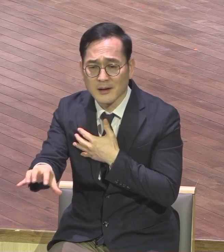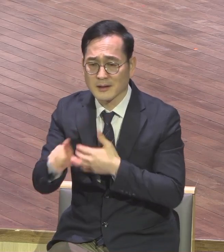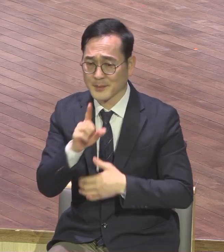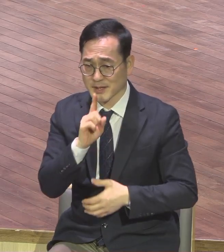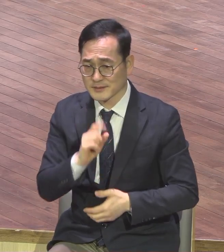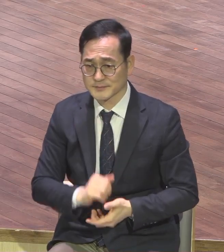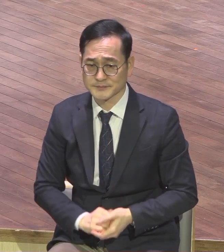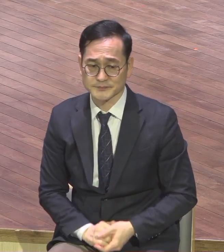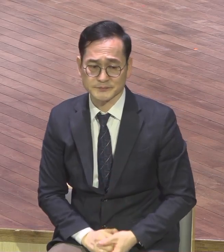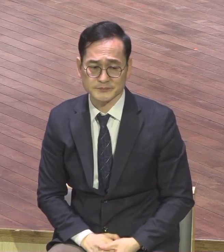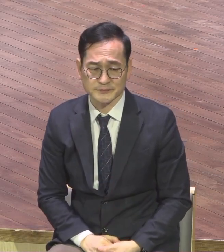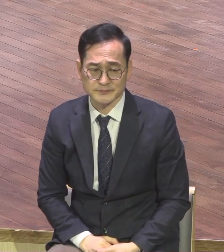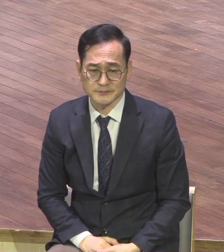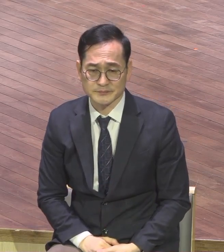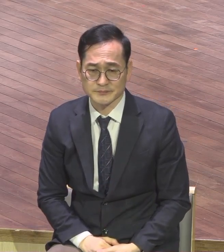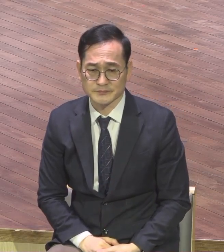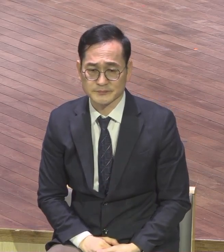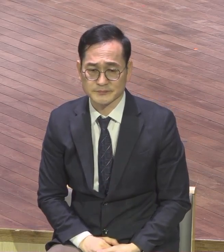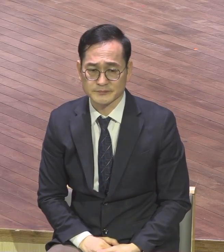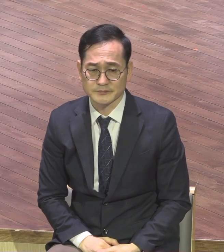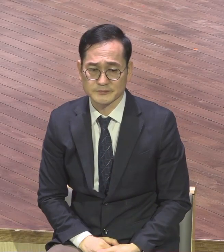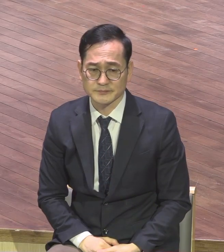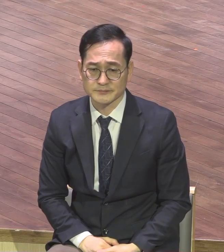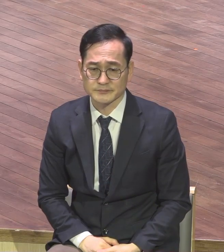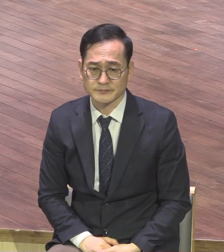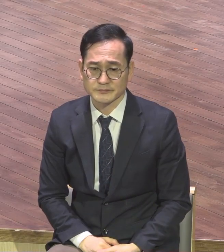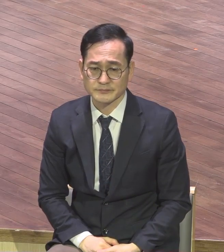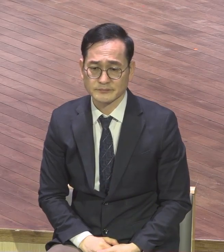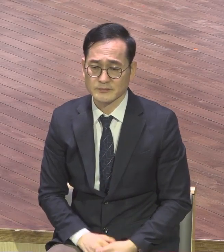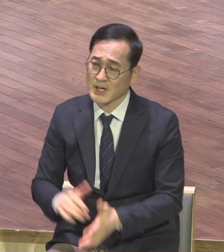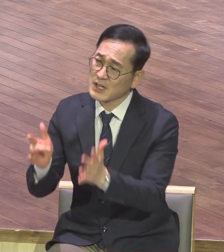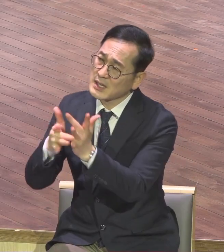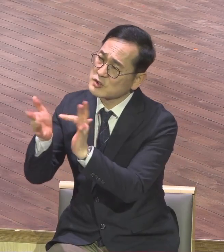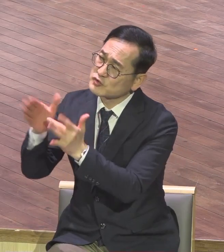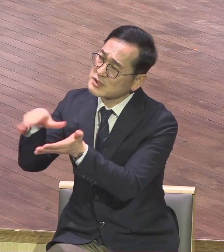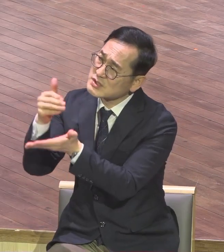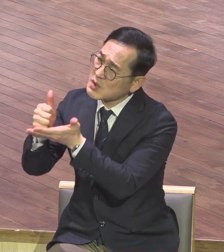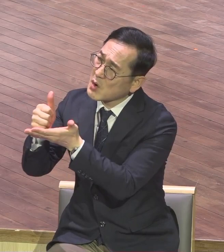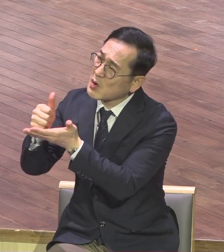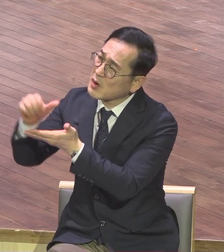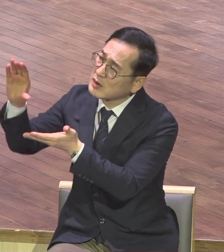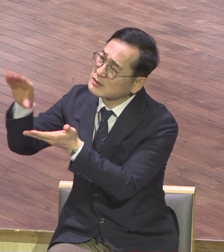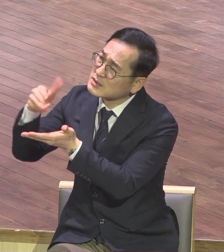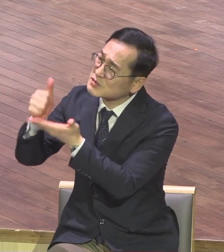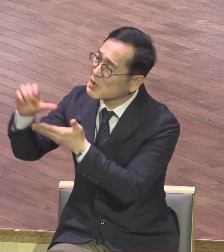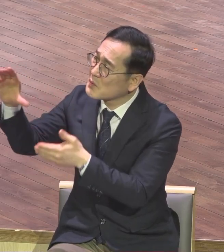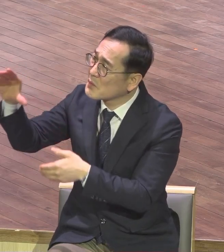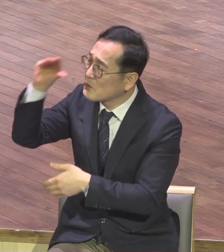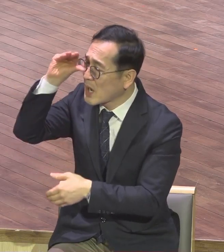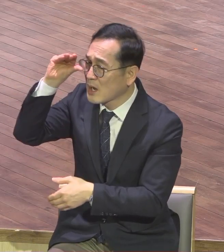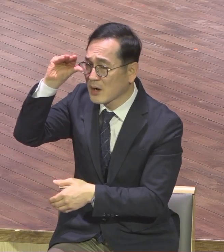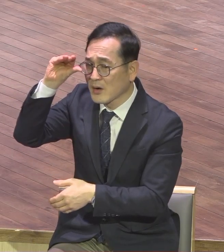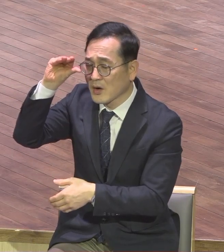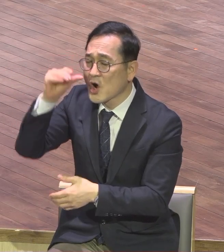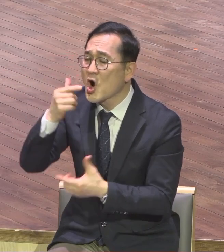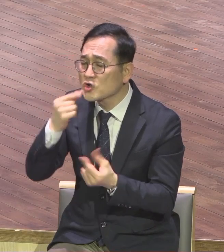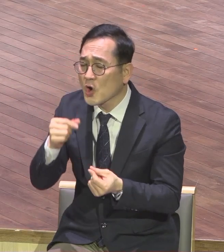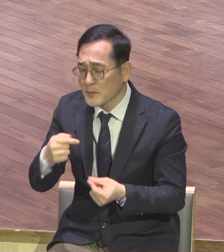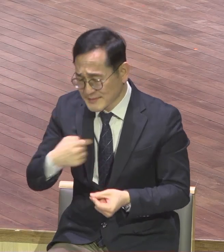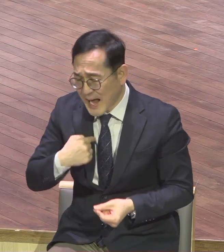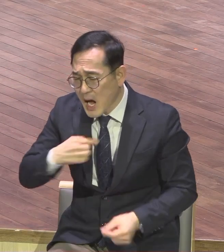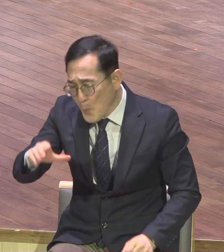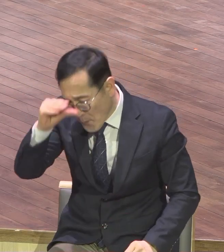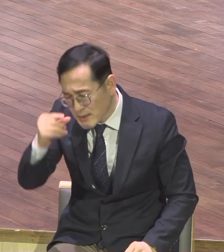되라. 내가 그리스도를 본받고 살지 않냐. 그러면 너희들이 그리스도, 이 무슨 말입니까? 그리스도를 본받는 자,